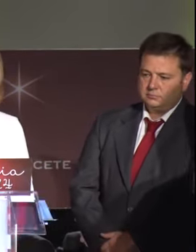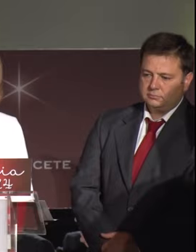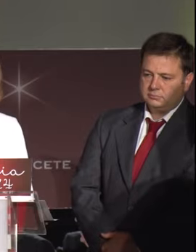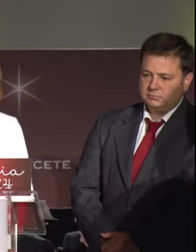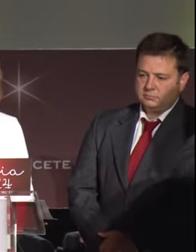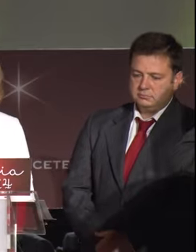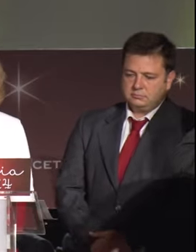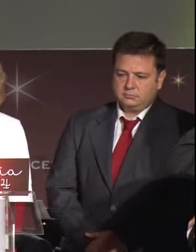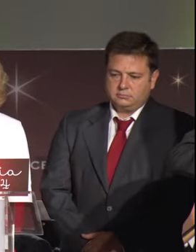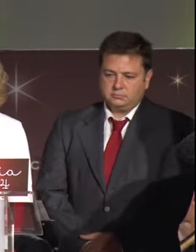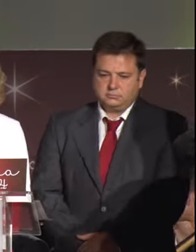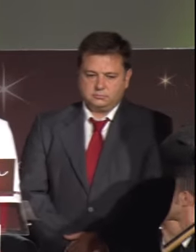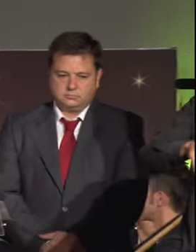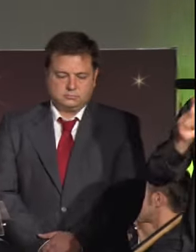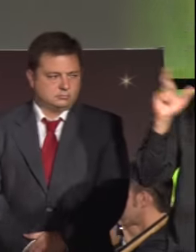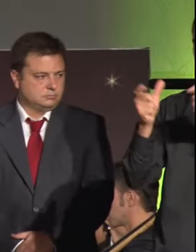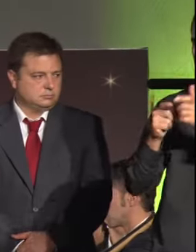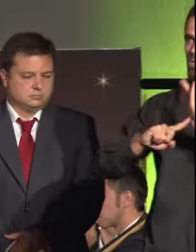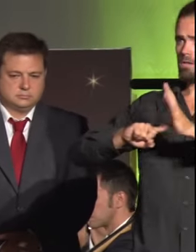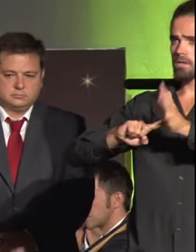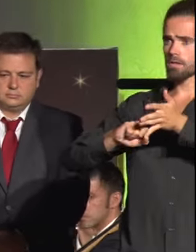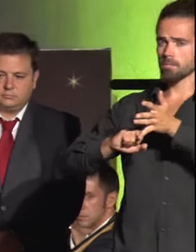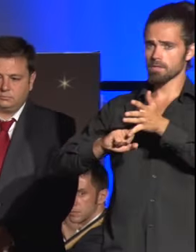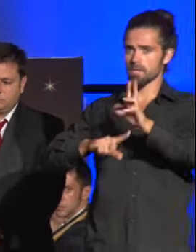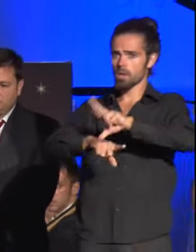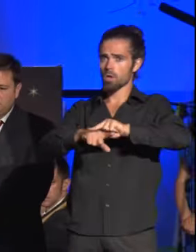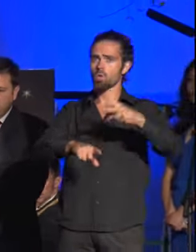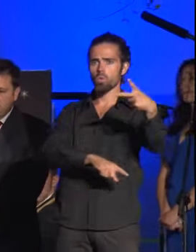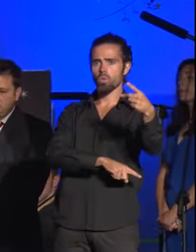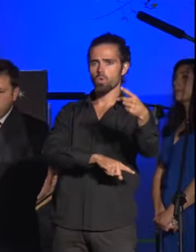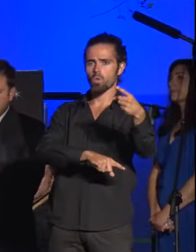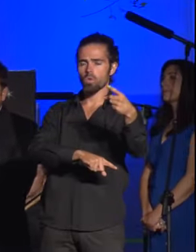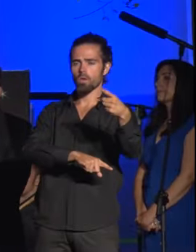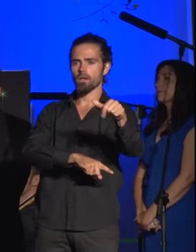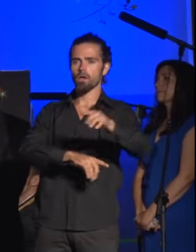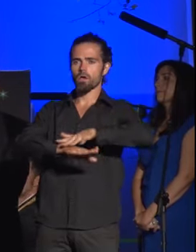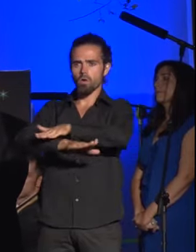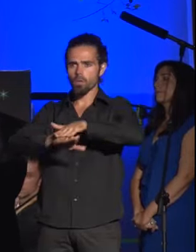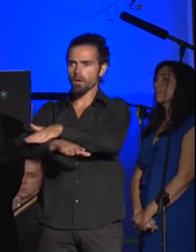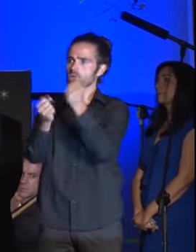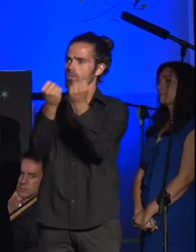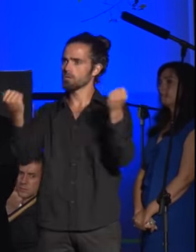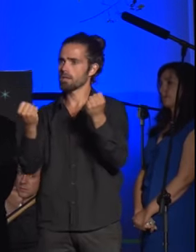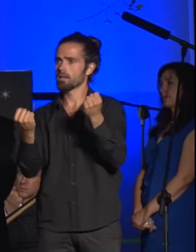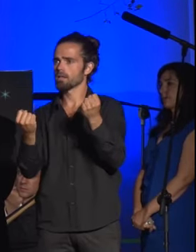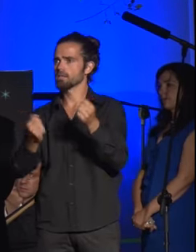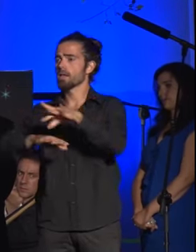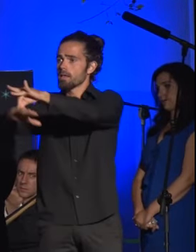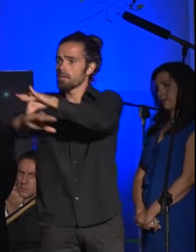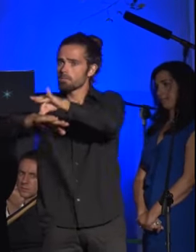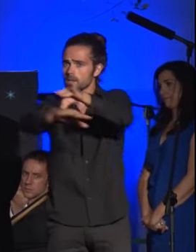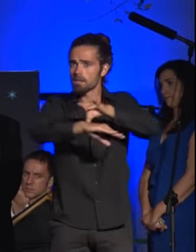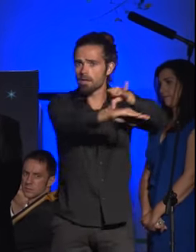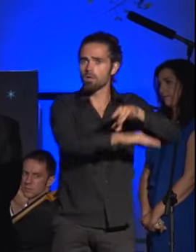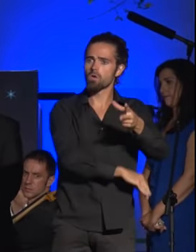Delegado de la Junta, delegado del Gobierno, autoridades, invitados, concejales, queridos amigos.